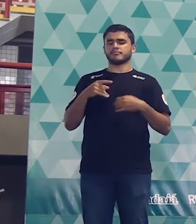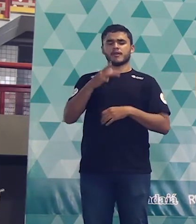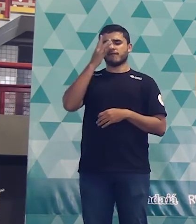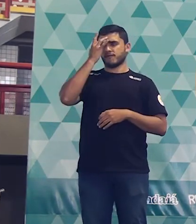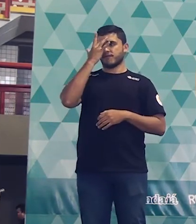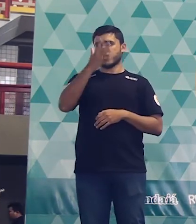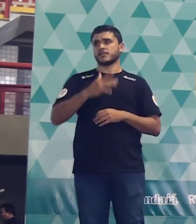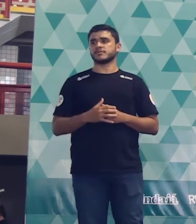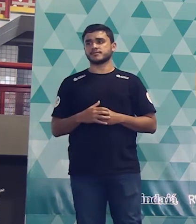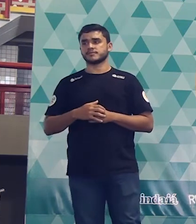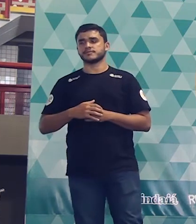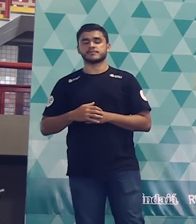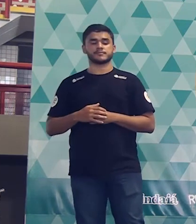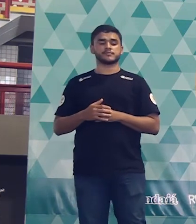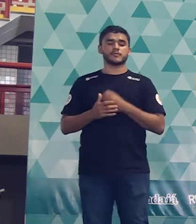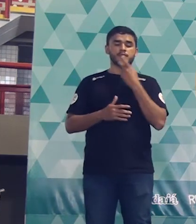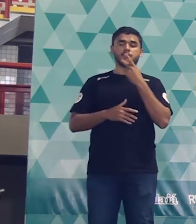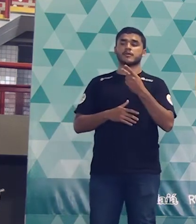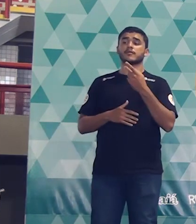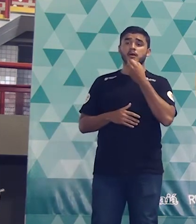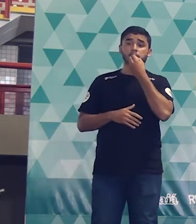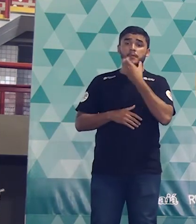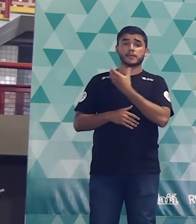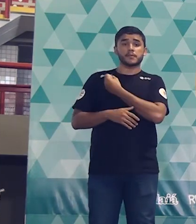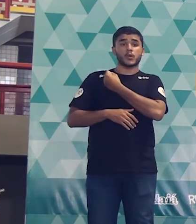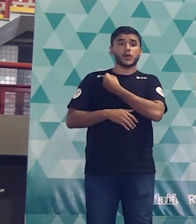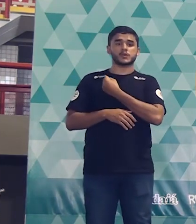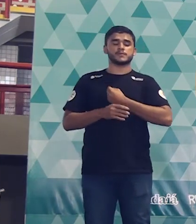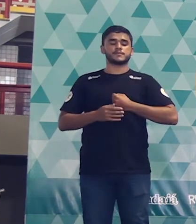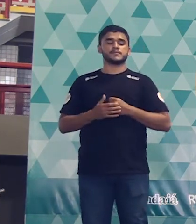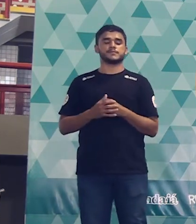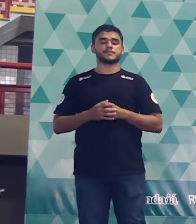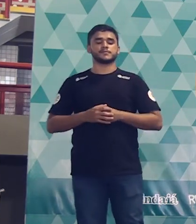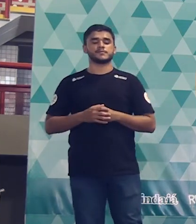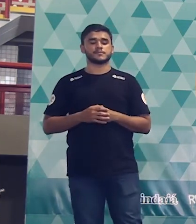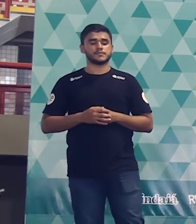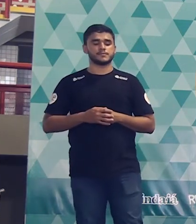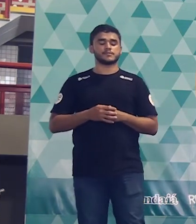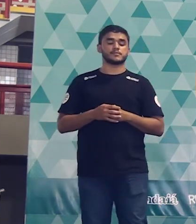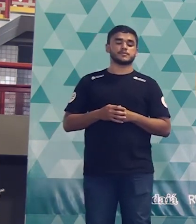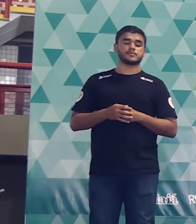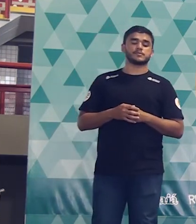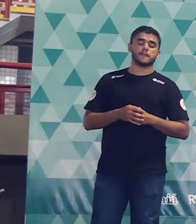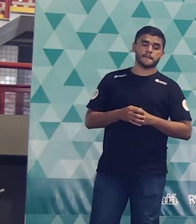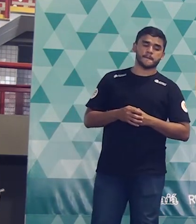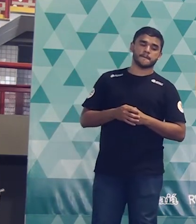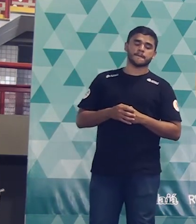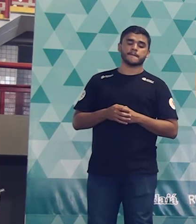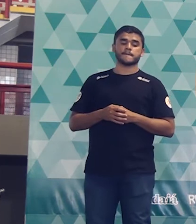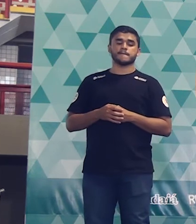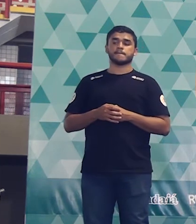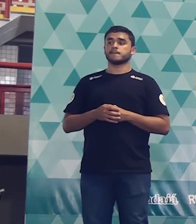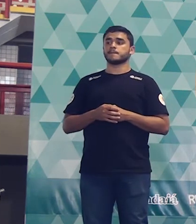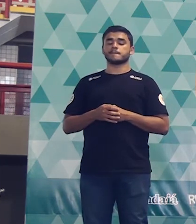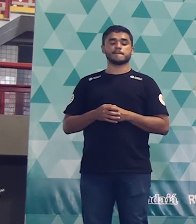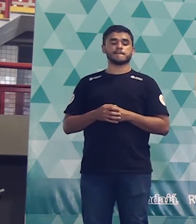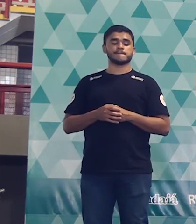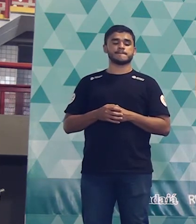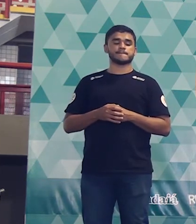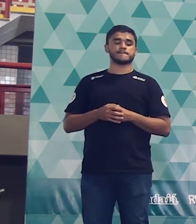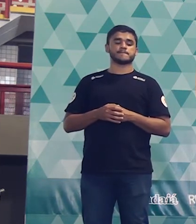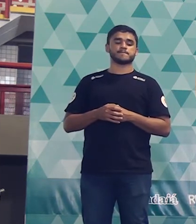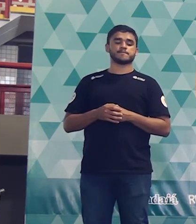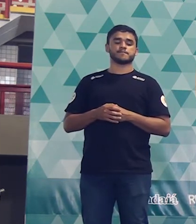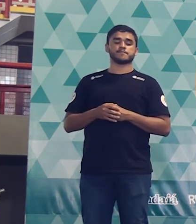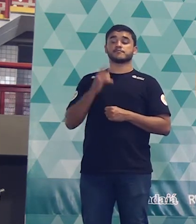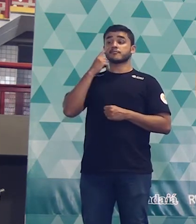fácil, ela vale mais, ela vai pontuar melhor você no Enem, ok? Então, o primeiro ponto aí da nossa segunda parte da aula